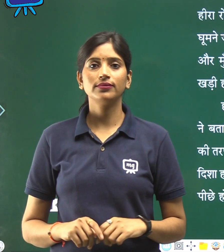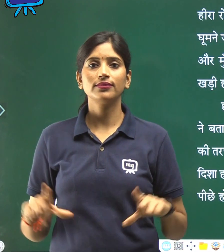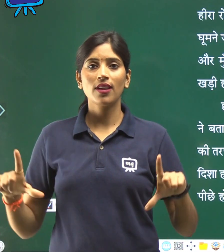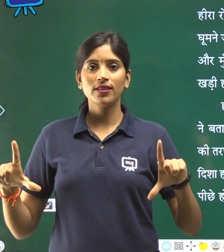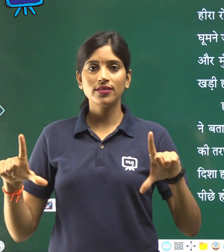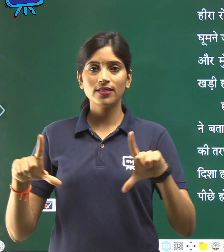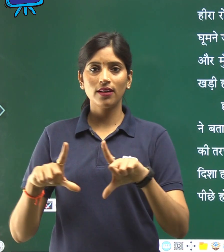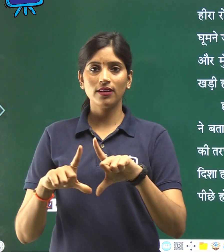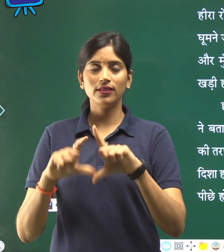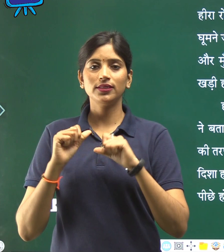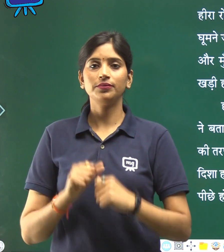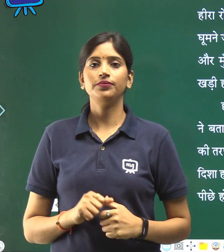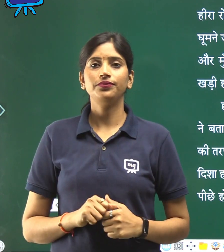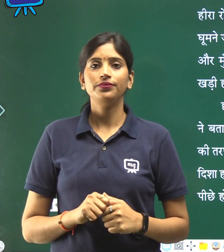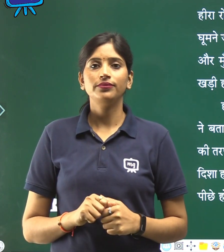सारांश,